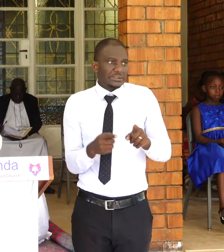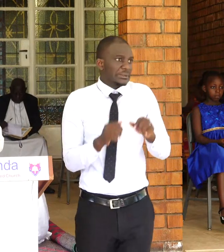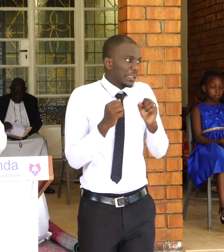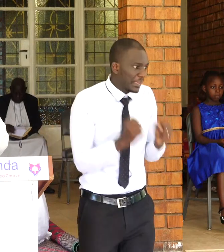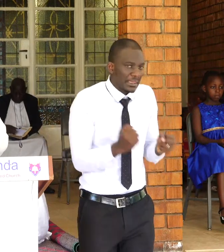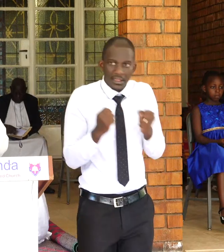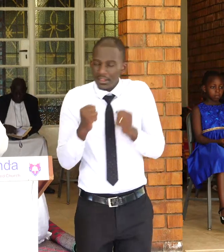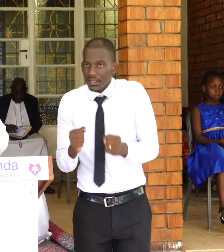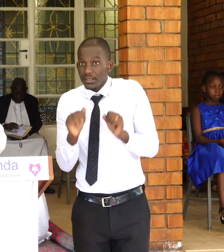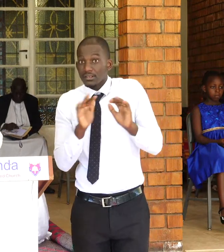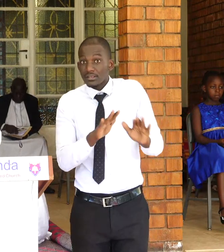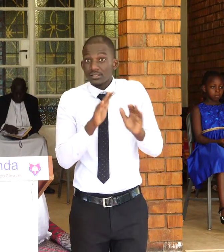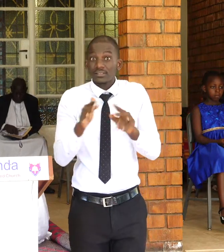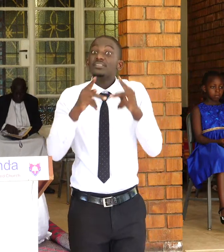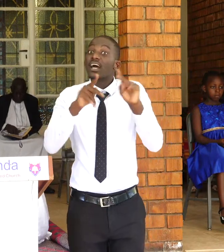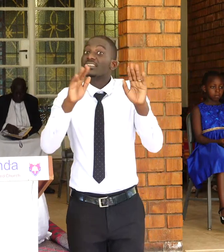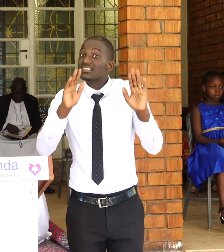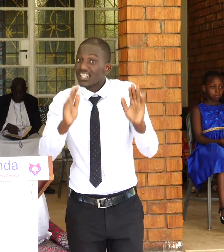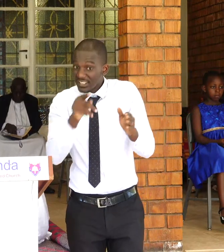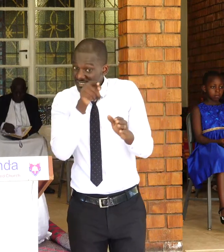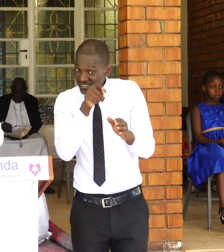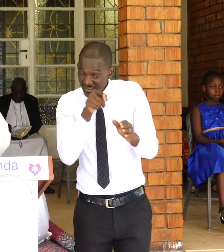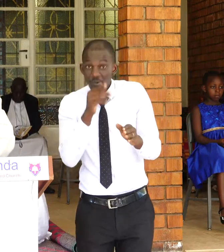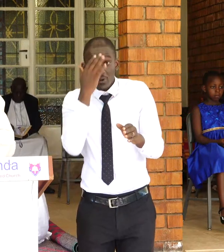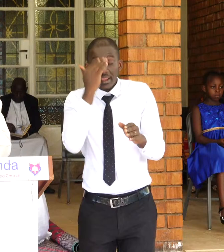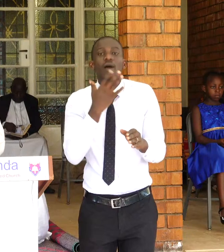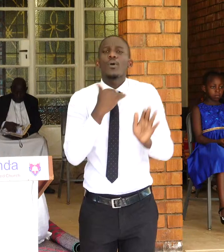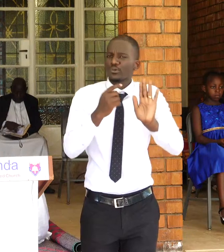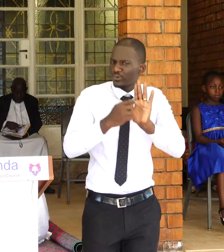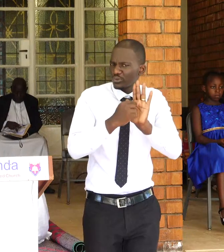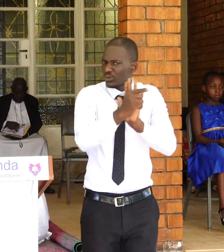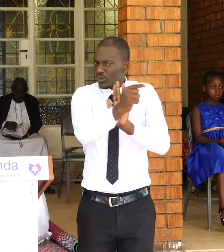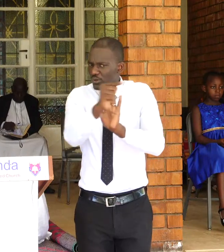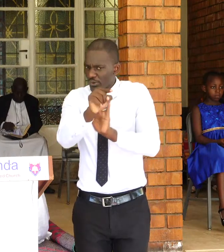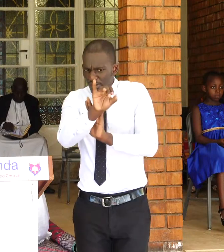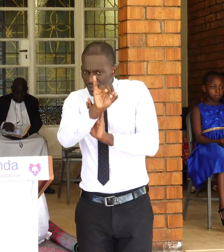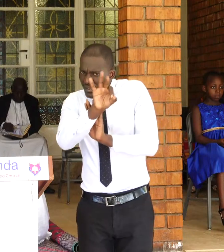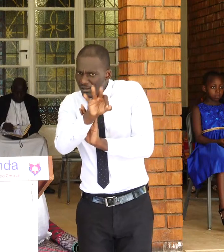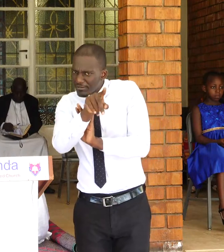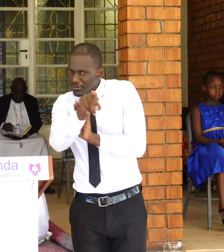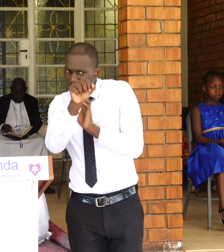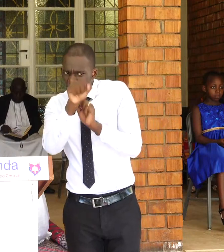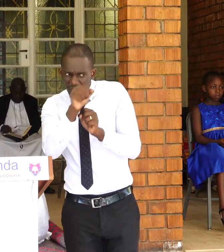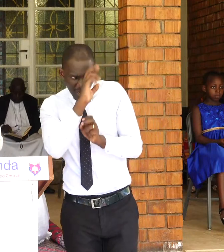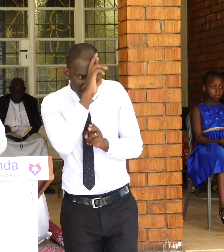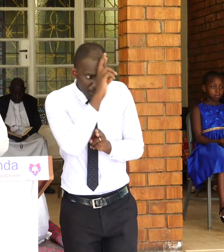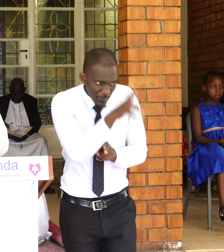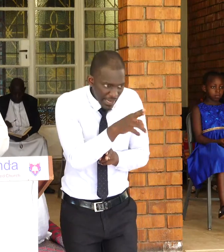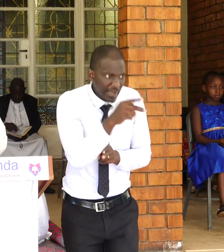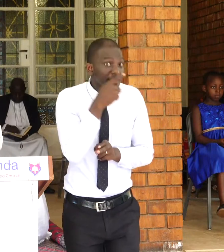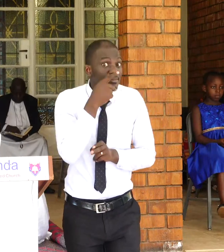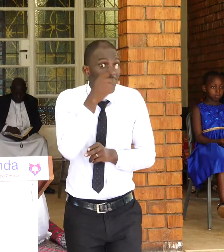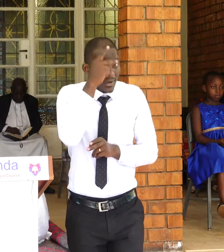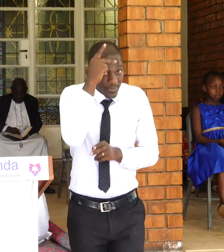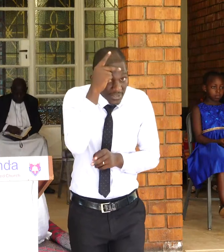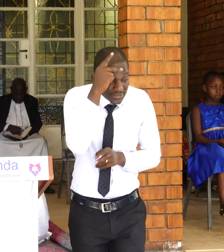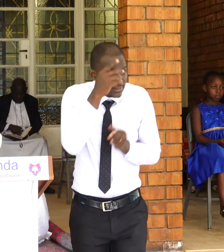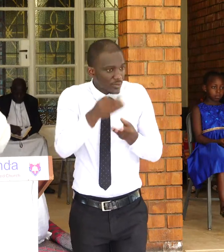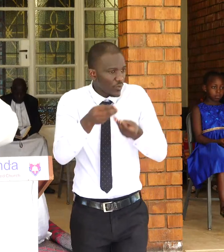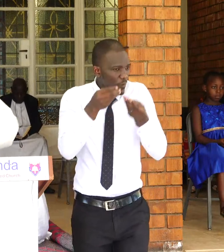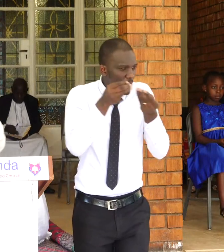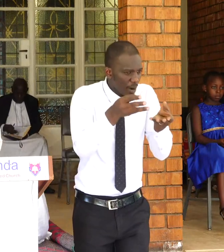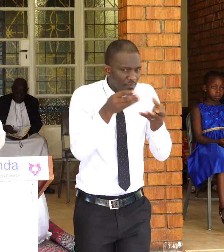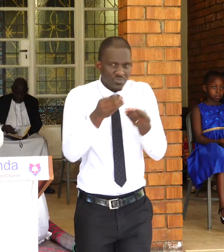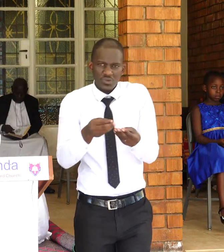ogufo ntandise bwentyo okusobola okulaga nti olaba osobola okussa ekitiibwa mu bakadde bo n'obawa